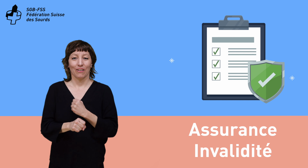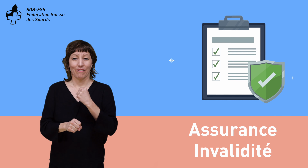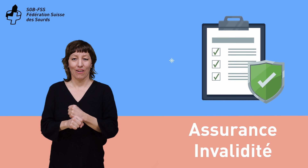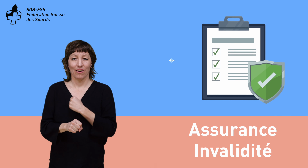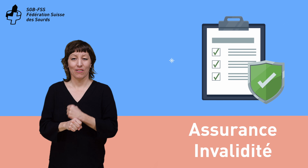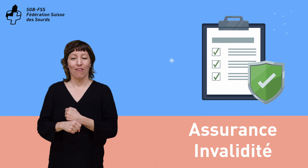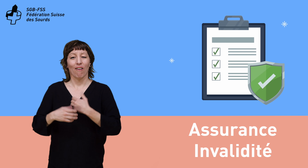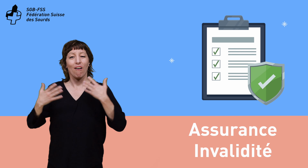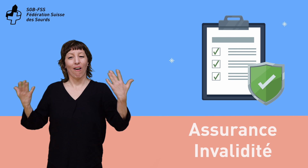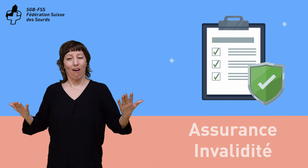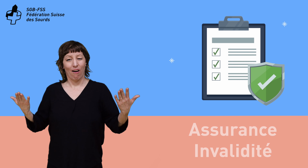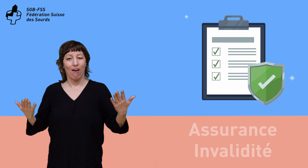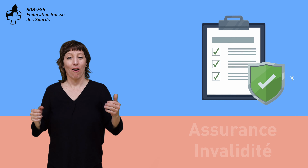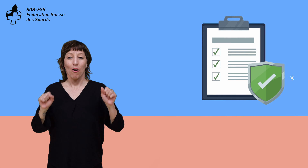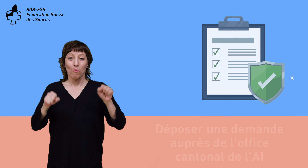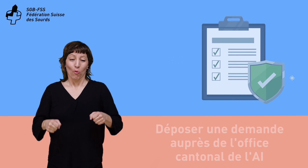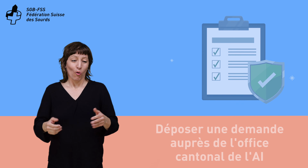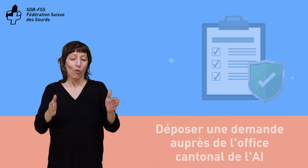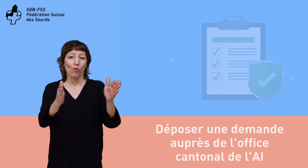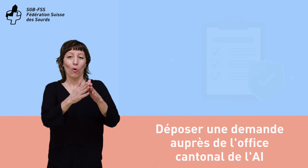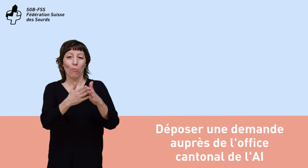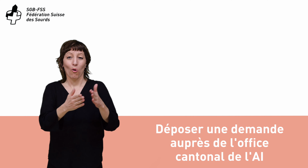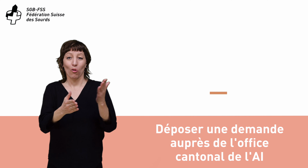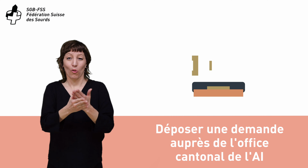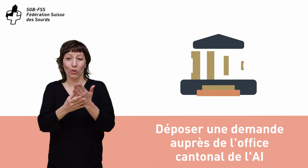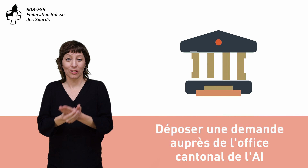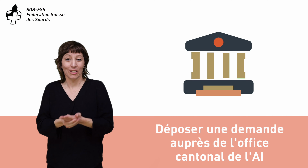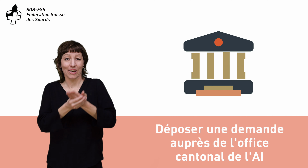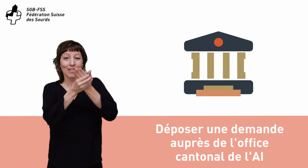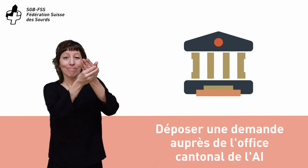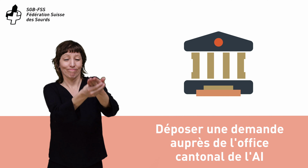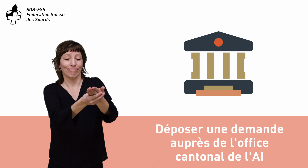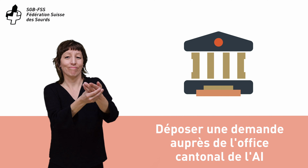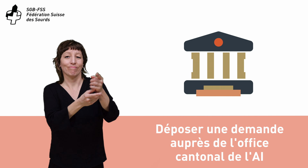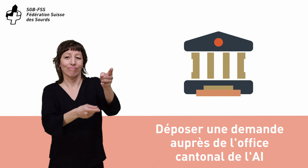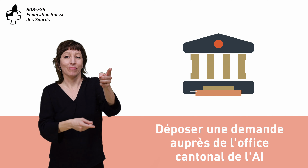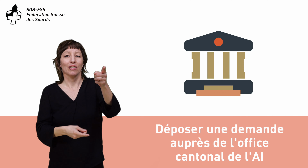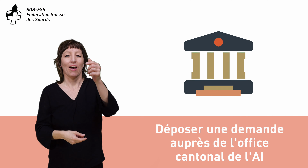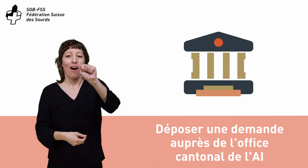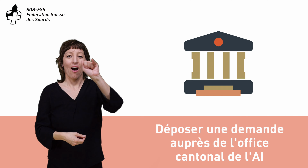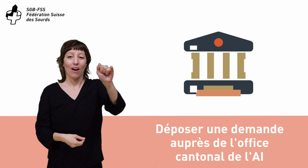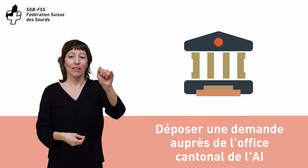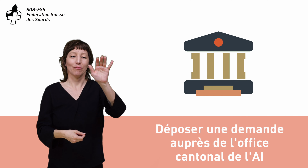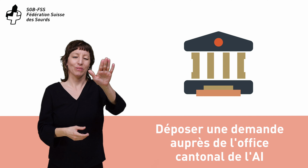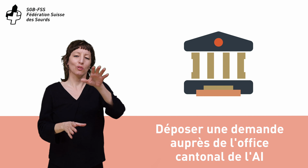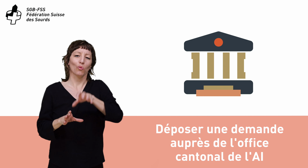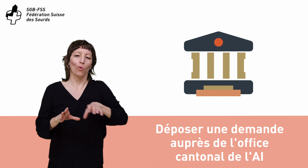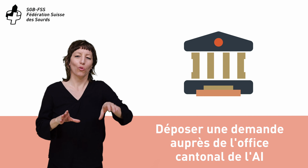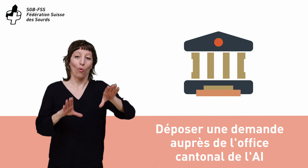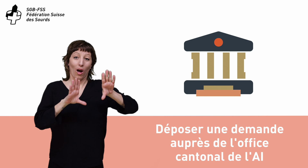activité professionnelle, une demande de garantie de prise en charge des frais sur le lieu de travail peut être